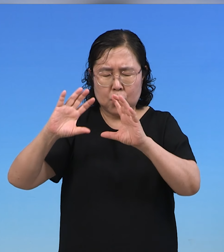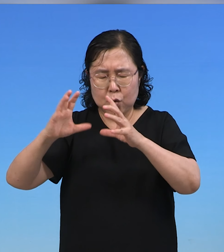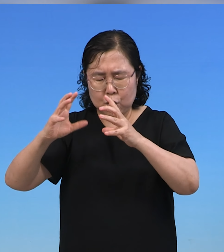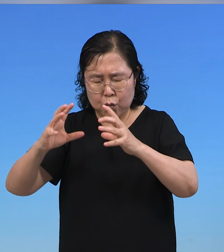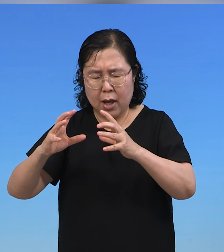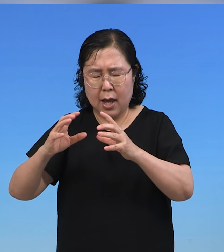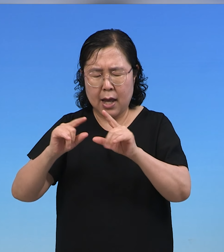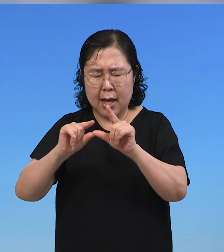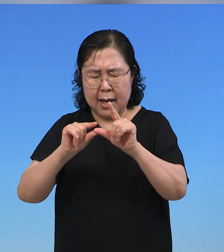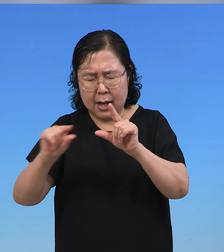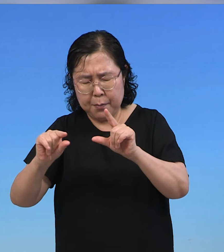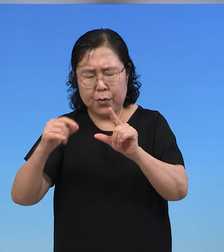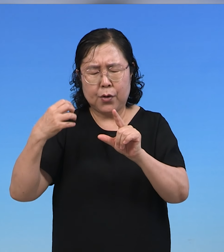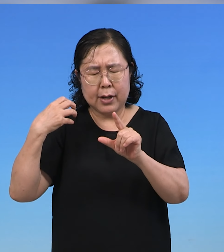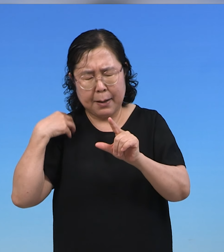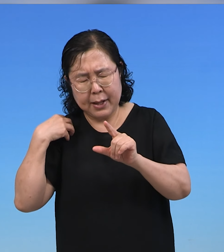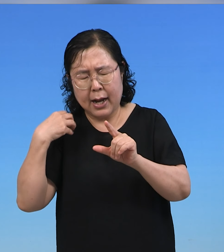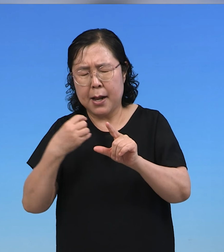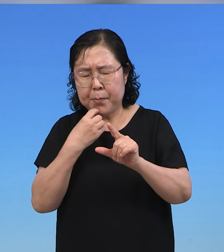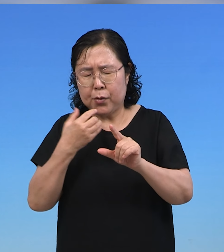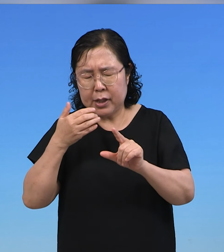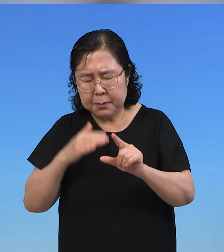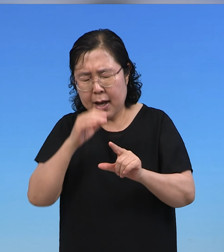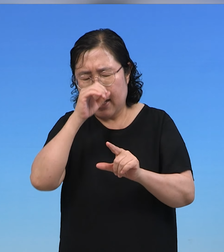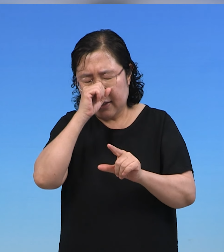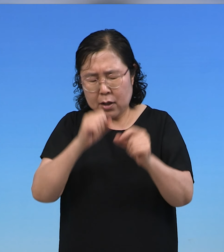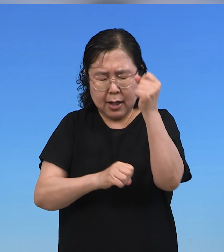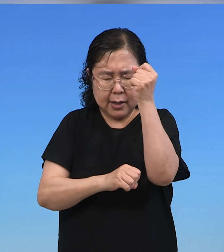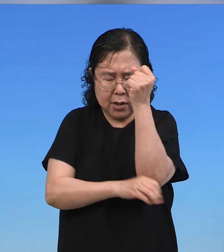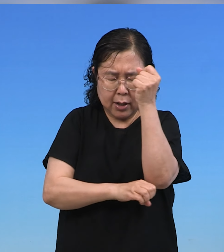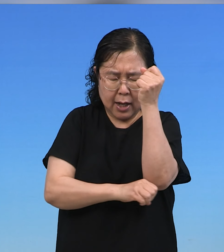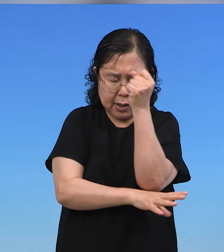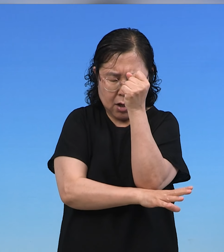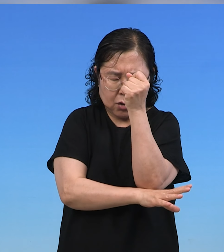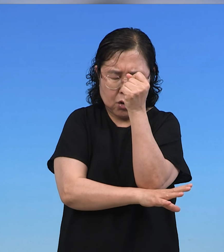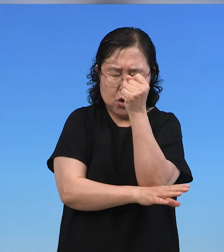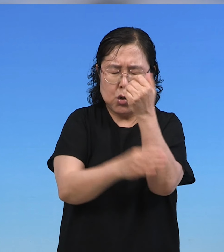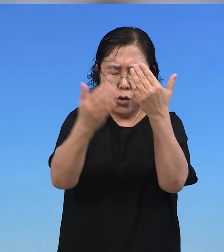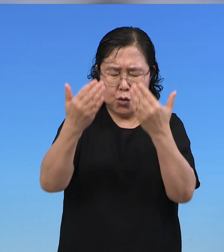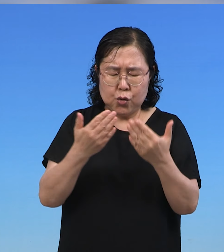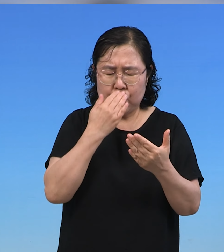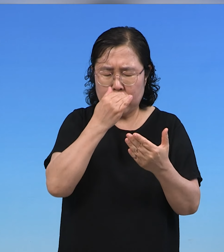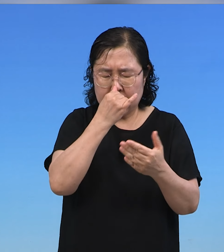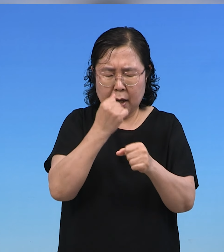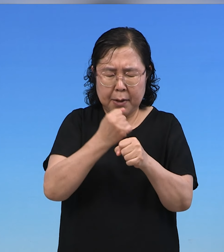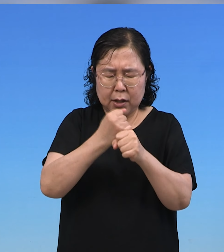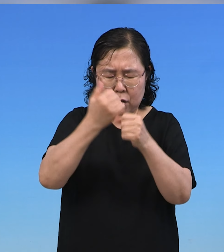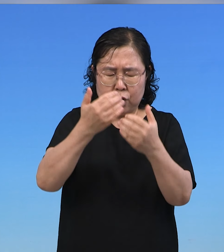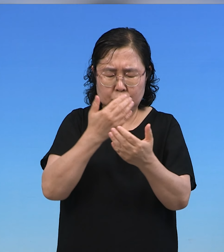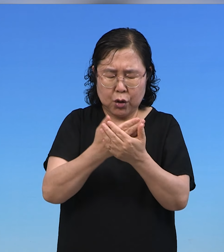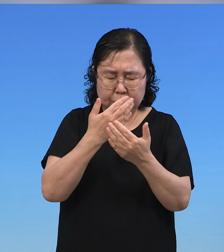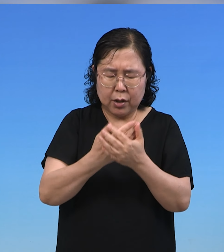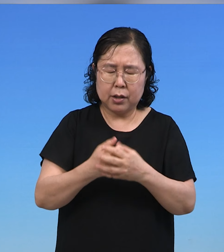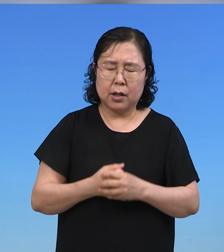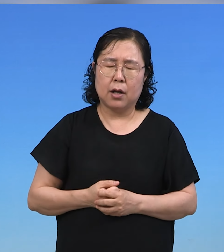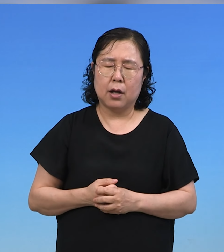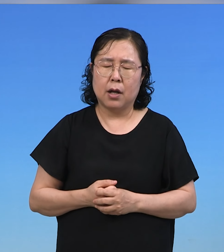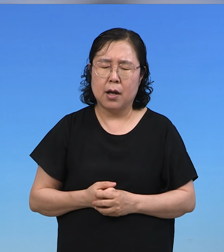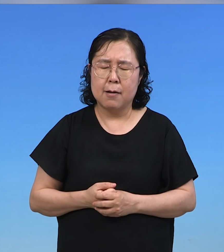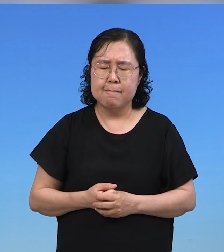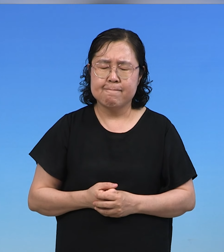선한 영향력을 행사하며 만들어내는 그런 교회가 되게 하여 주시옵소서. 팍스